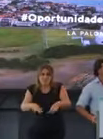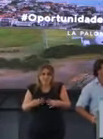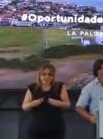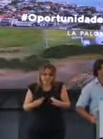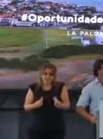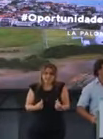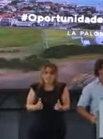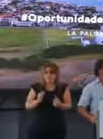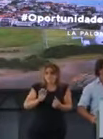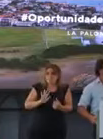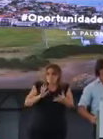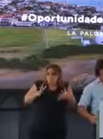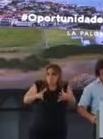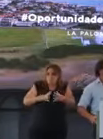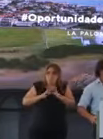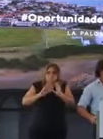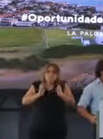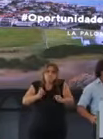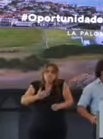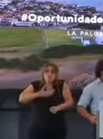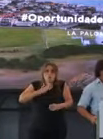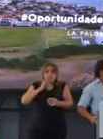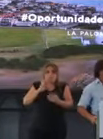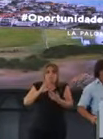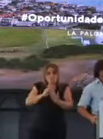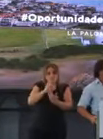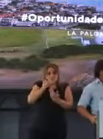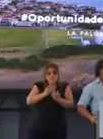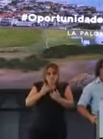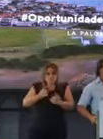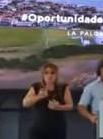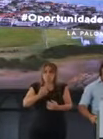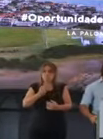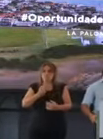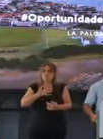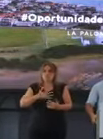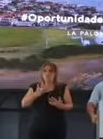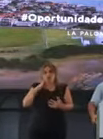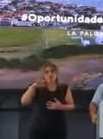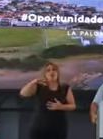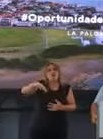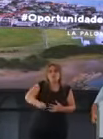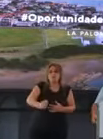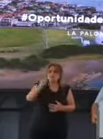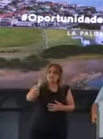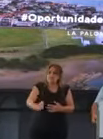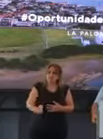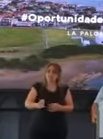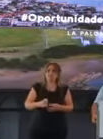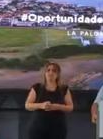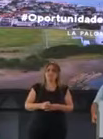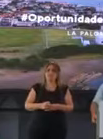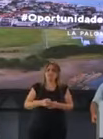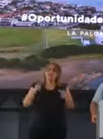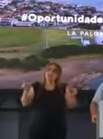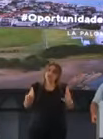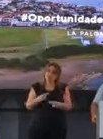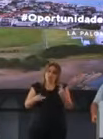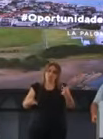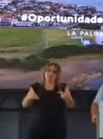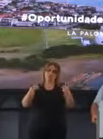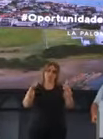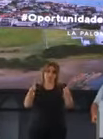siente el proyecto, el que está realmente comprometido, va a hacer las cosas